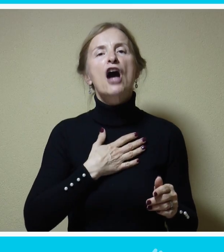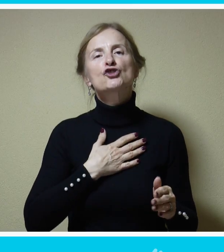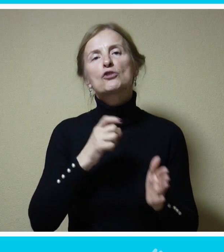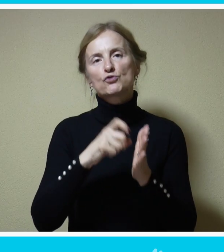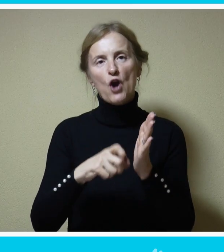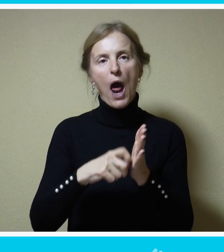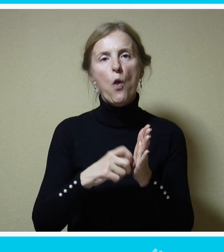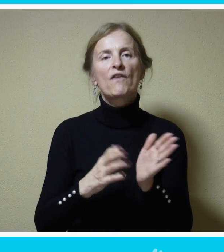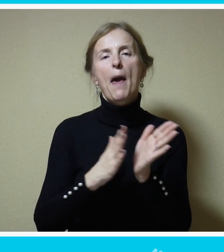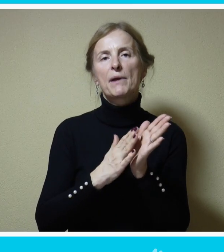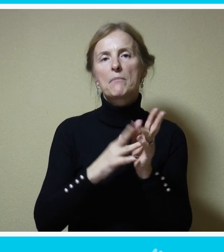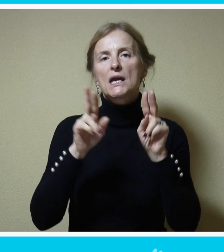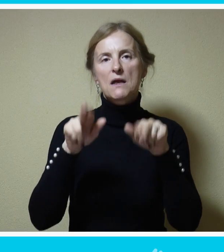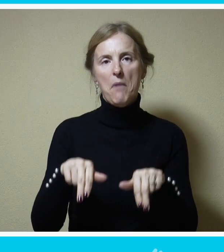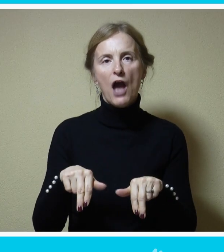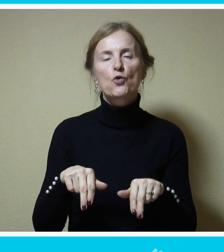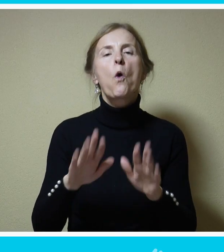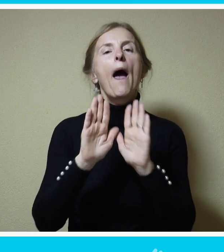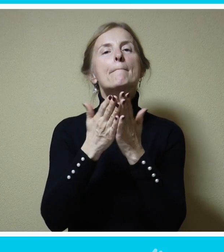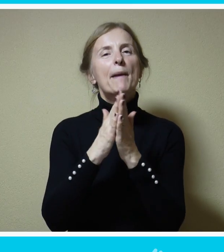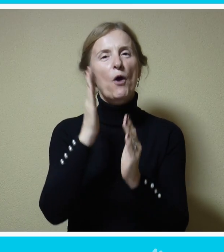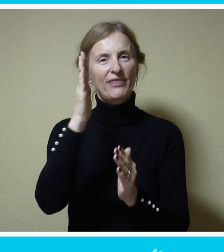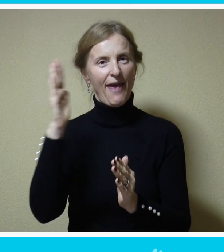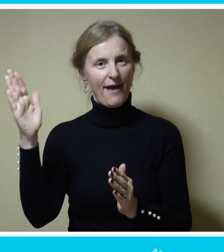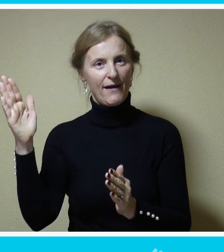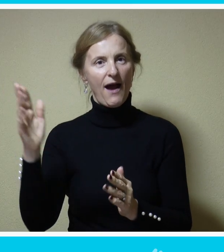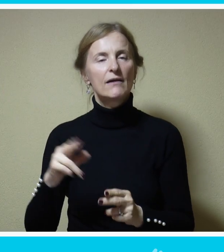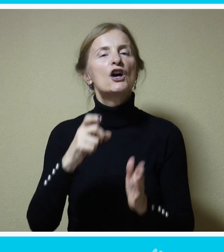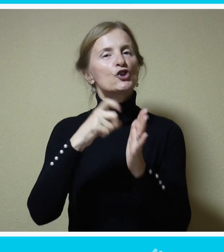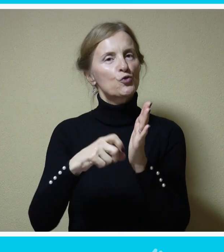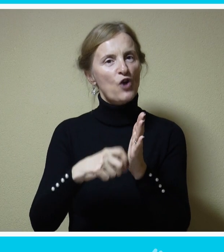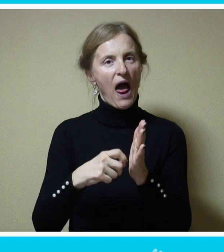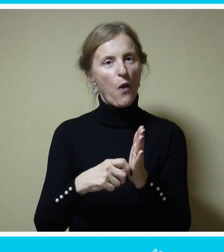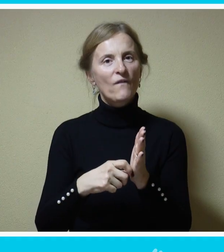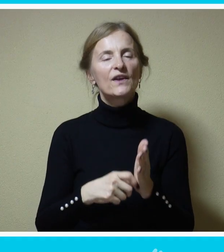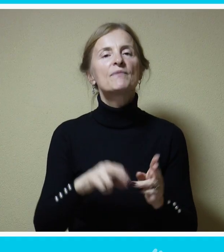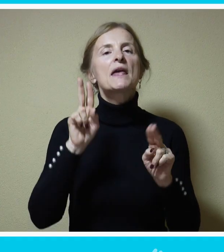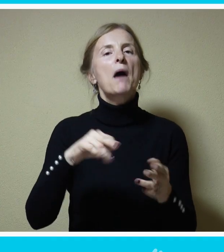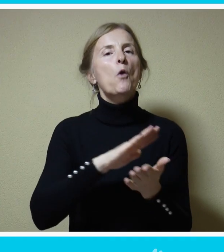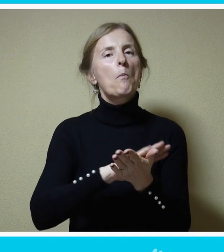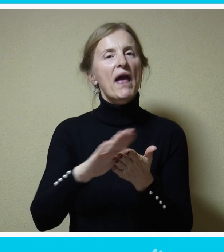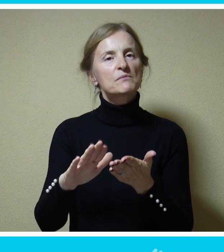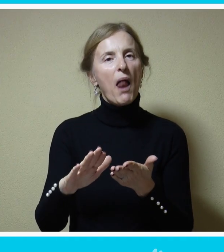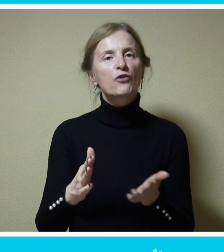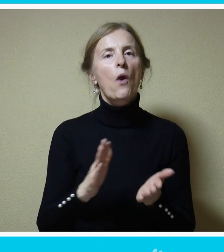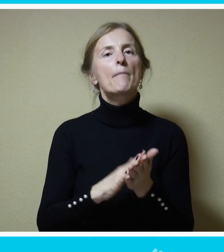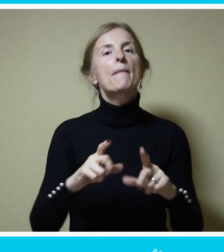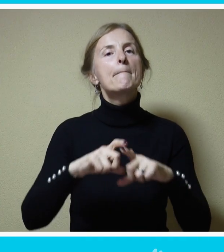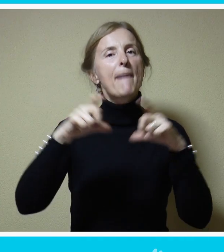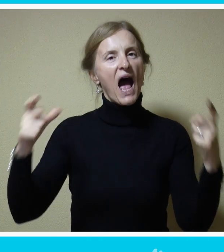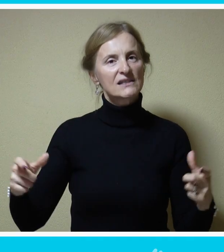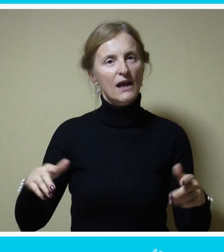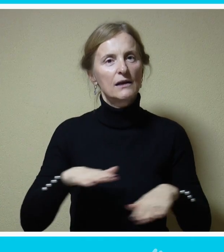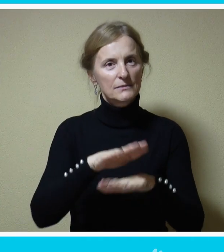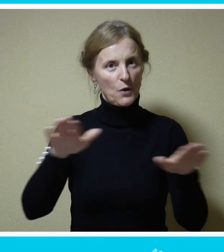Naši, na primjer, članovi imaju, u biblioteci su članovi, onda imaju besplatan